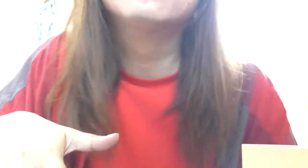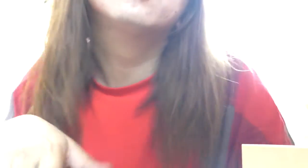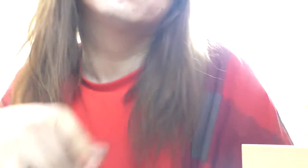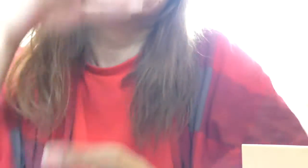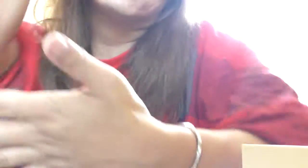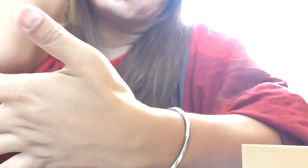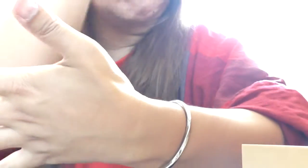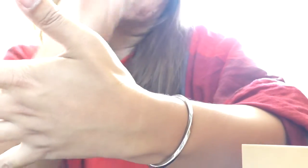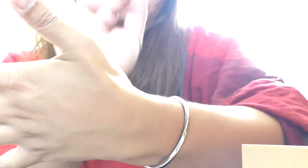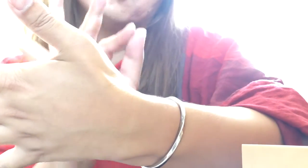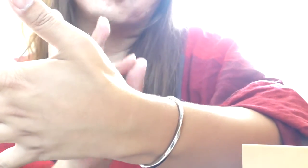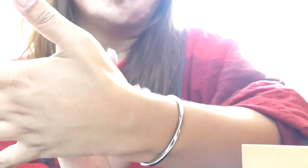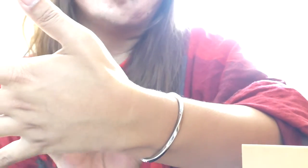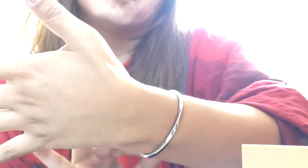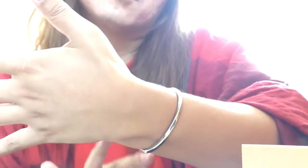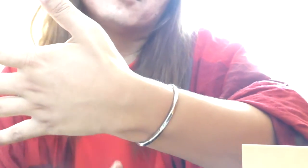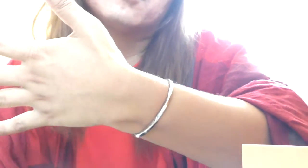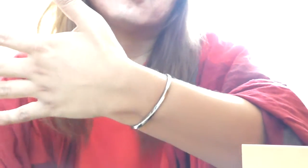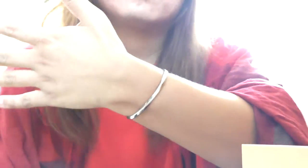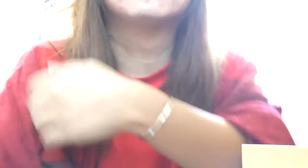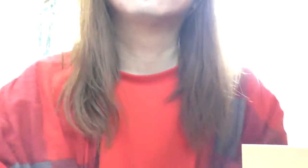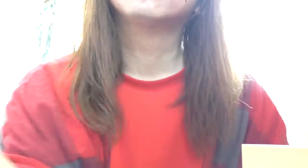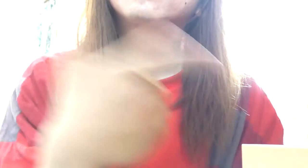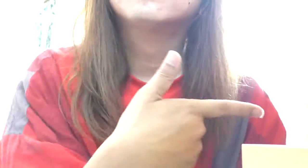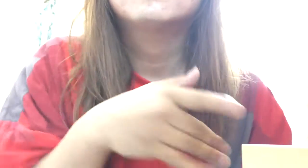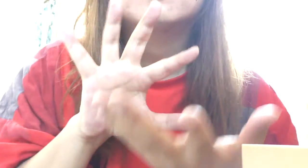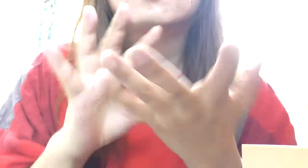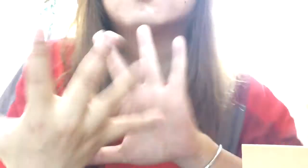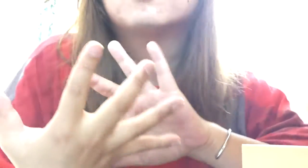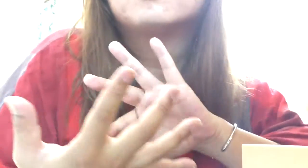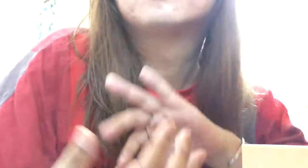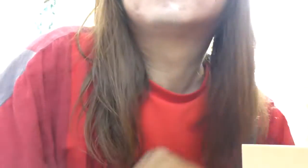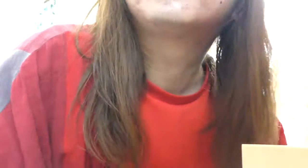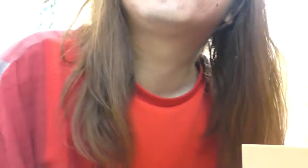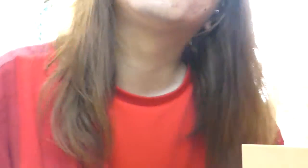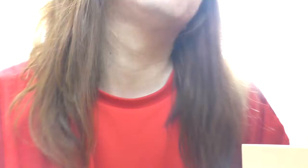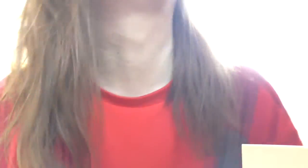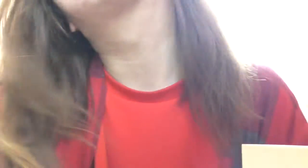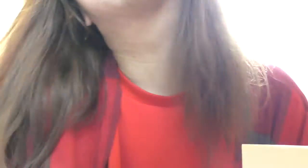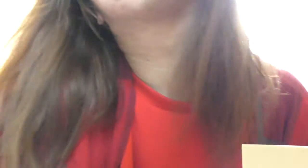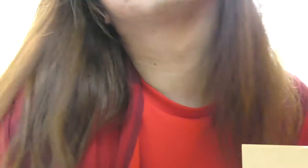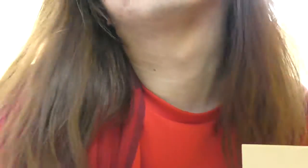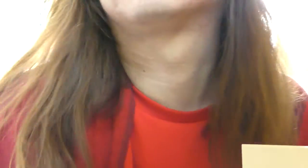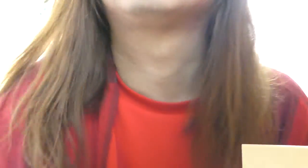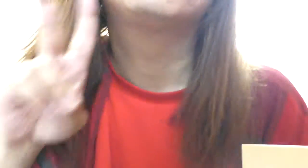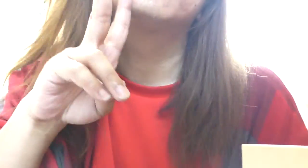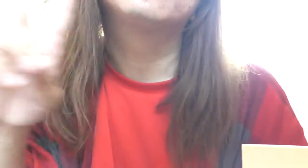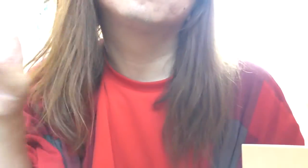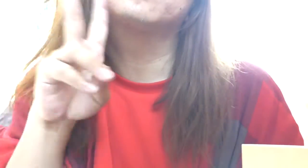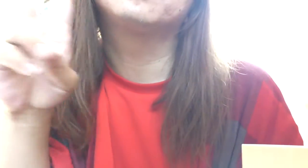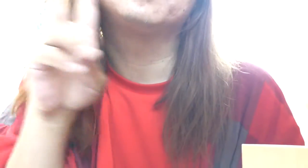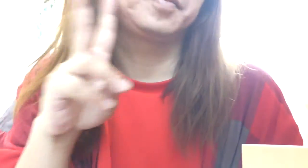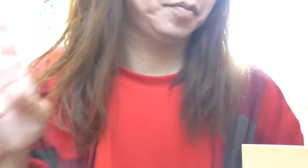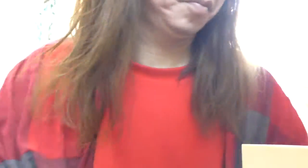日が二つ照らした影はあっという間にすれ変わった、タバコの煙が見汗中に、春